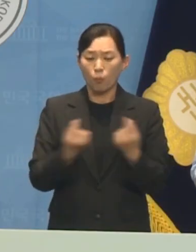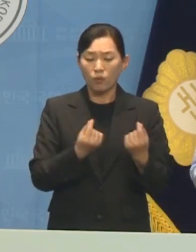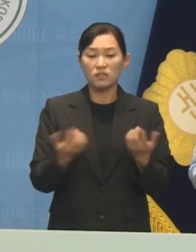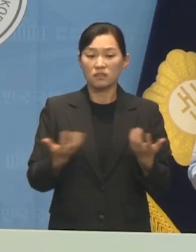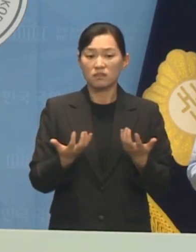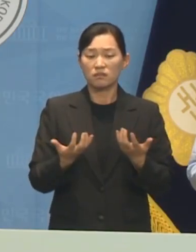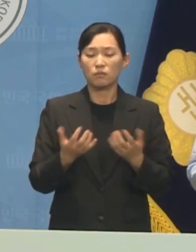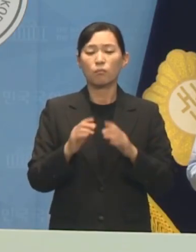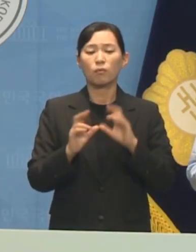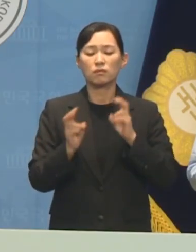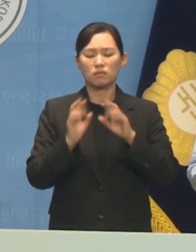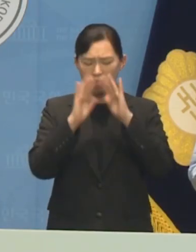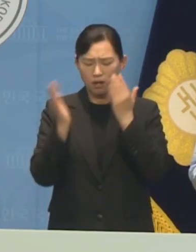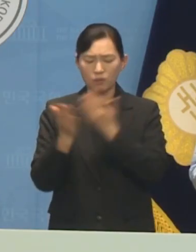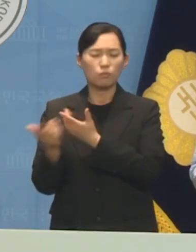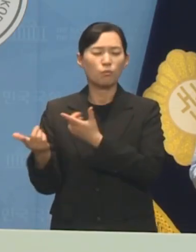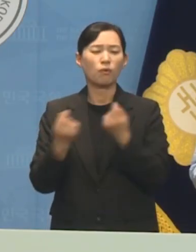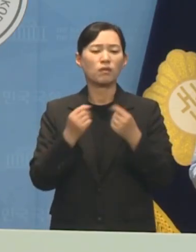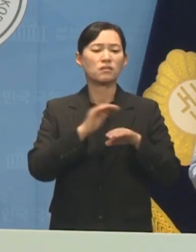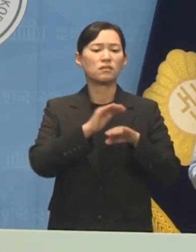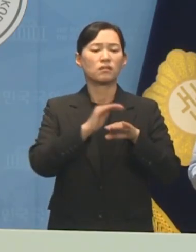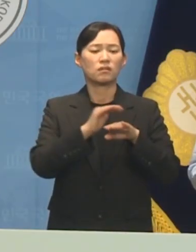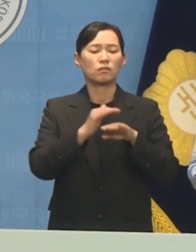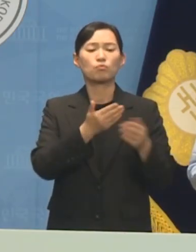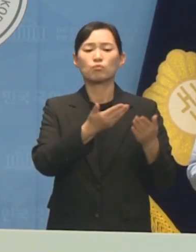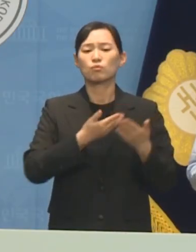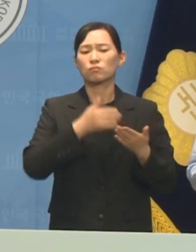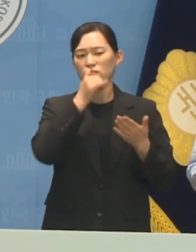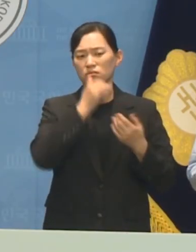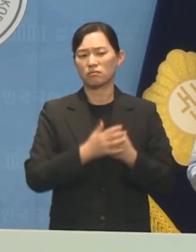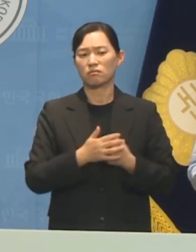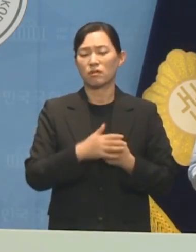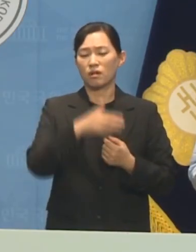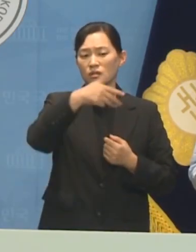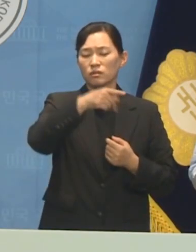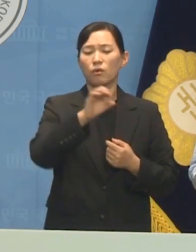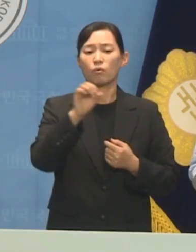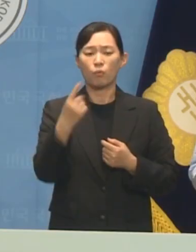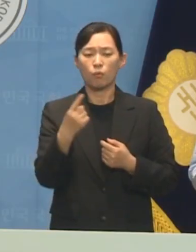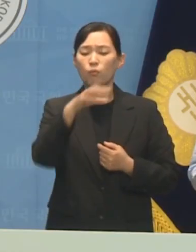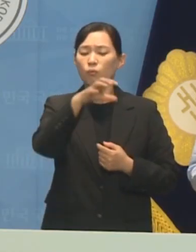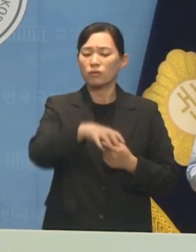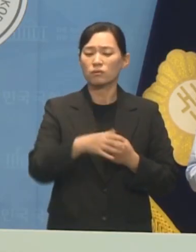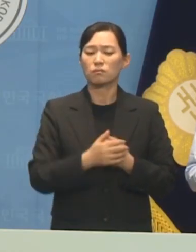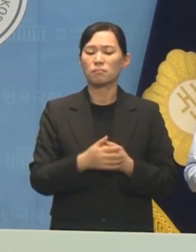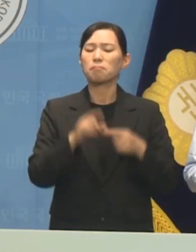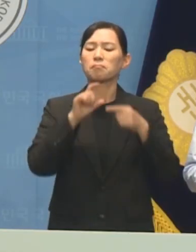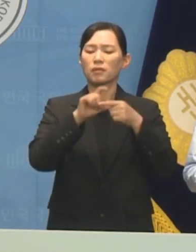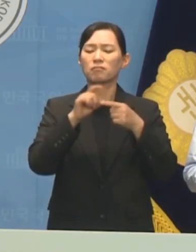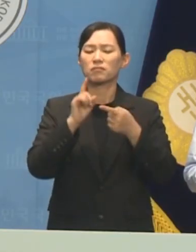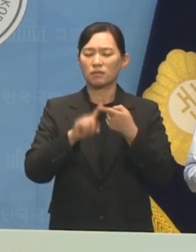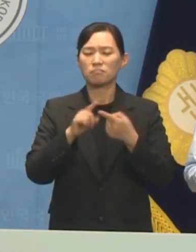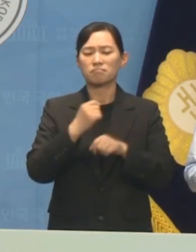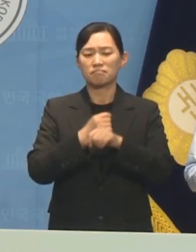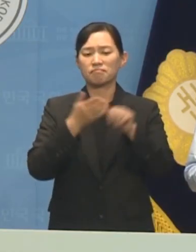회사가 업무 차량을 제공하고 있습니다. 청혼아이스에서도 평균은 하시기 바랍니다.